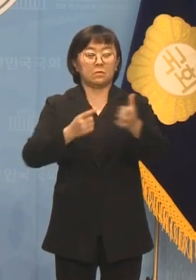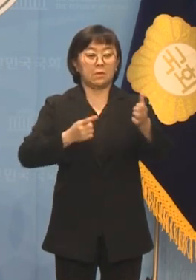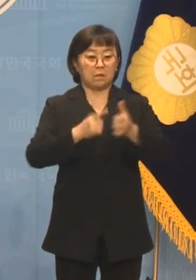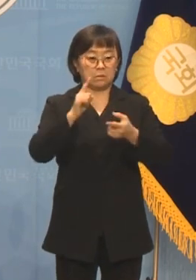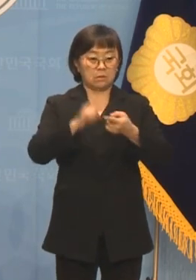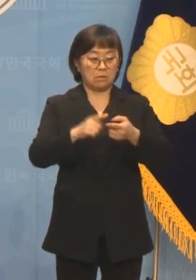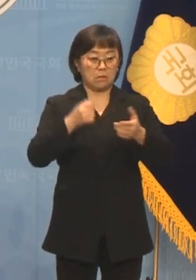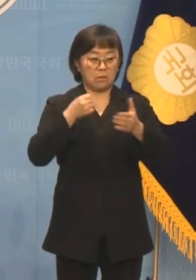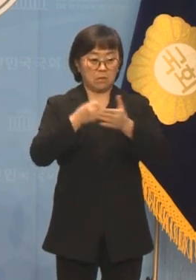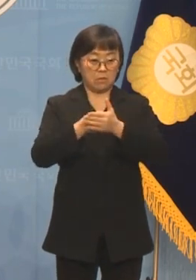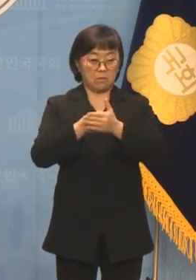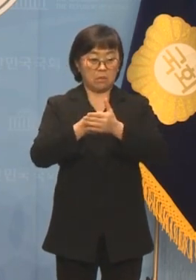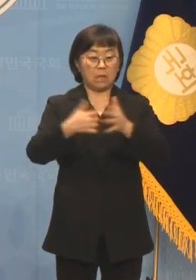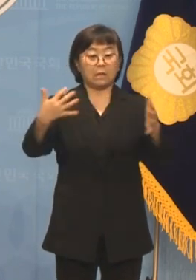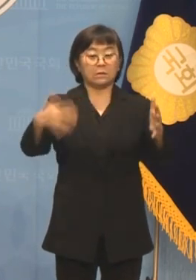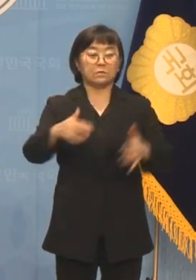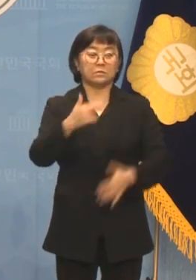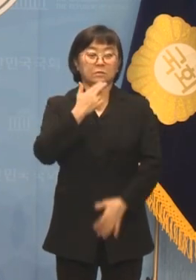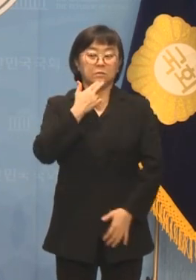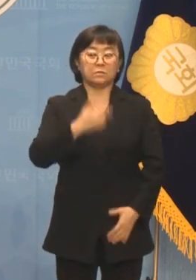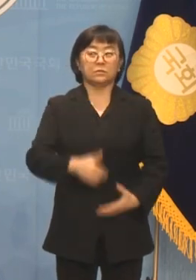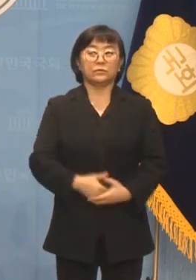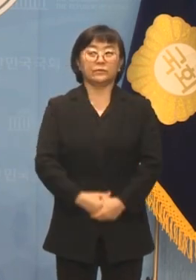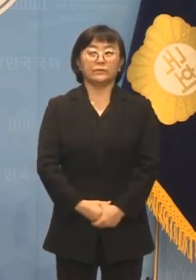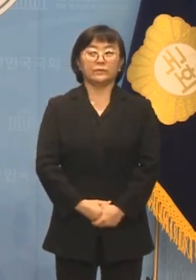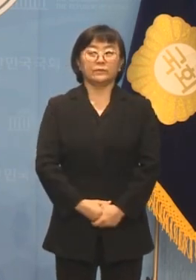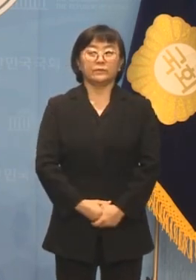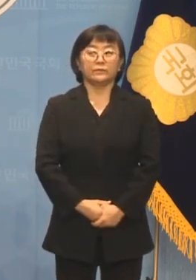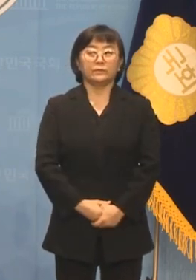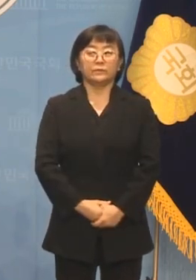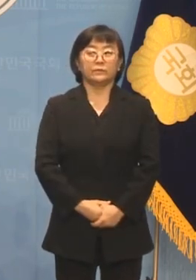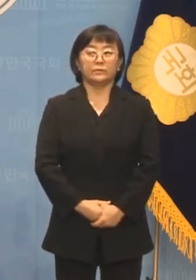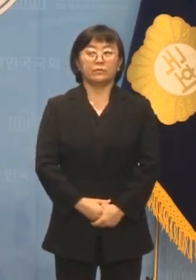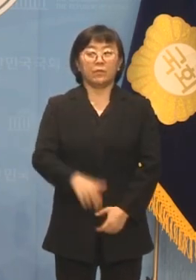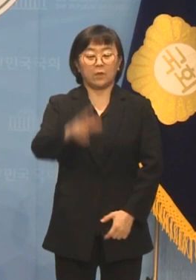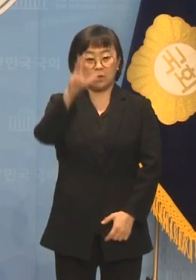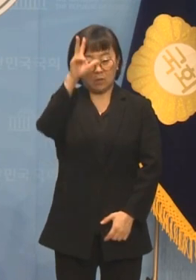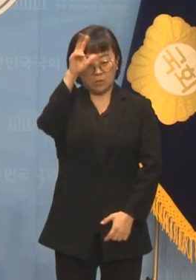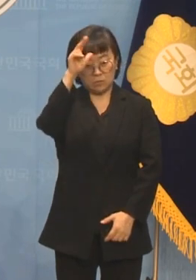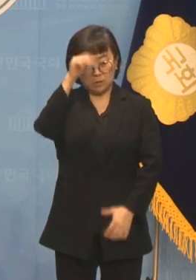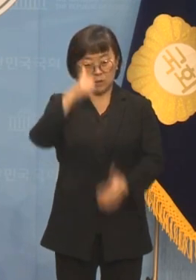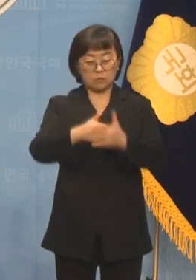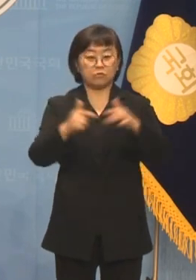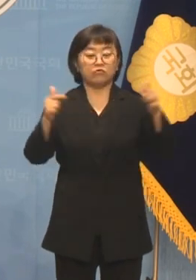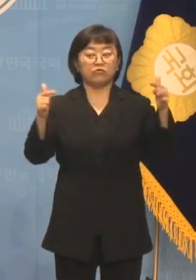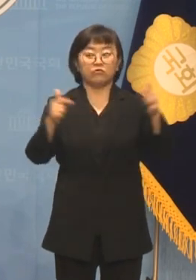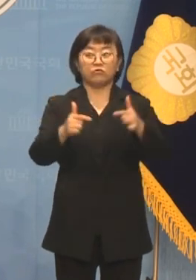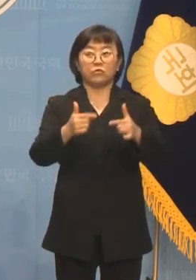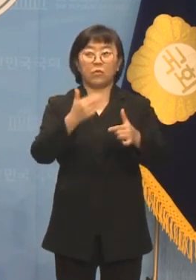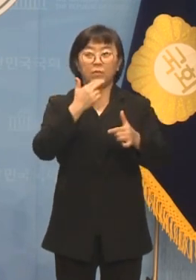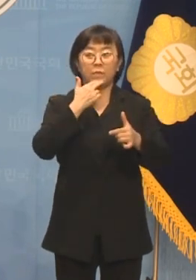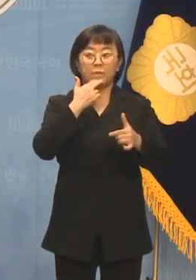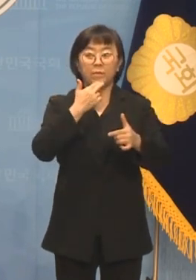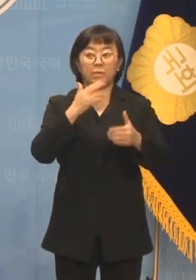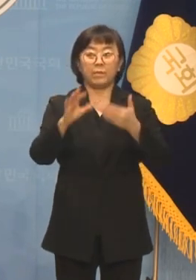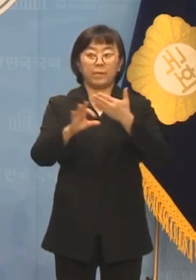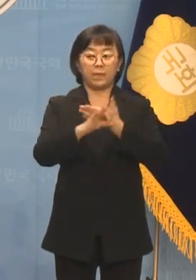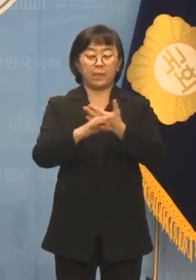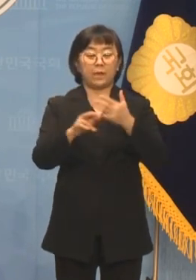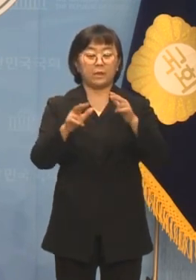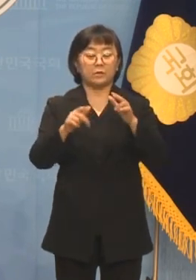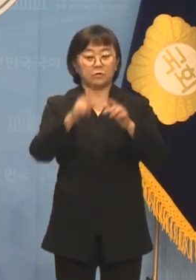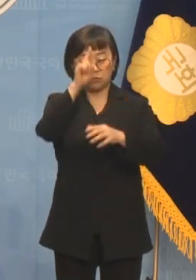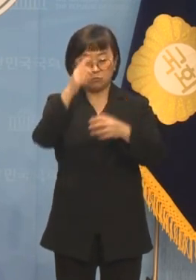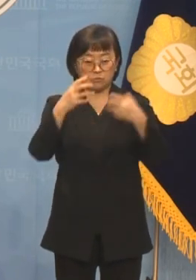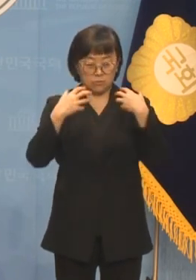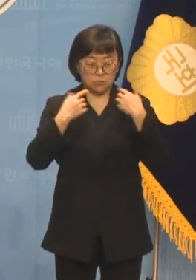대한 결론을 아직도 내리지 않고 있습니다. 경찰이 축소 왜곡 없이 엄정하게 수사했다면